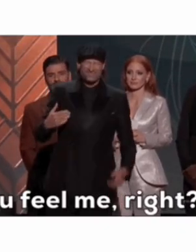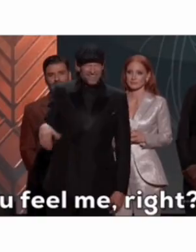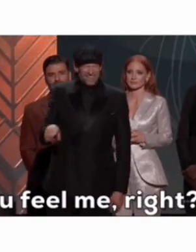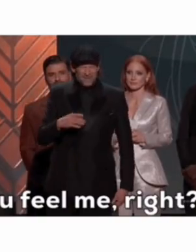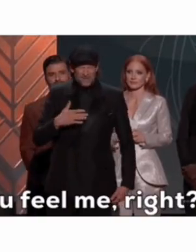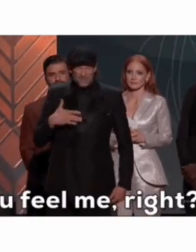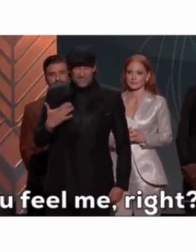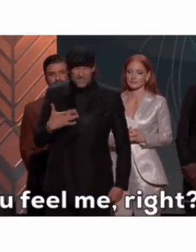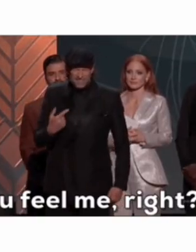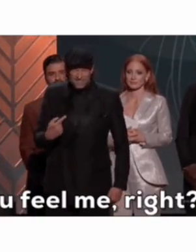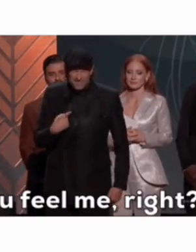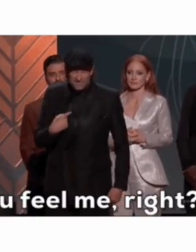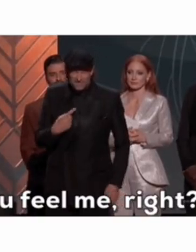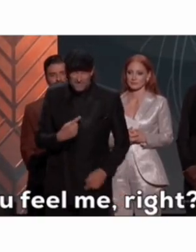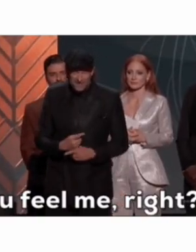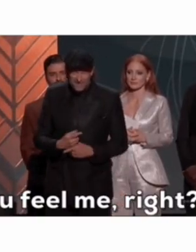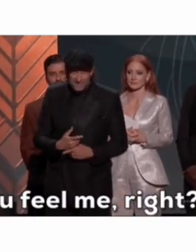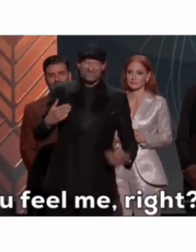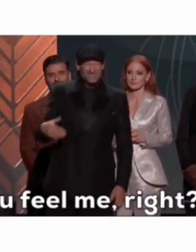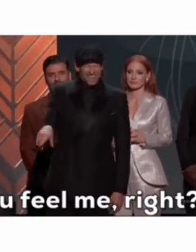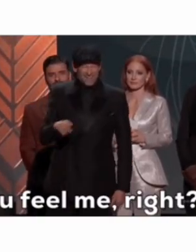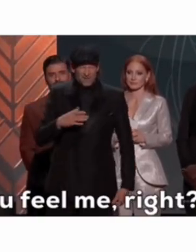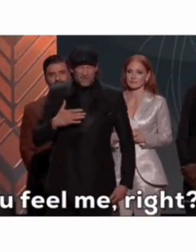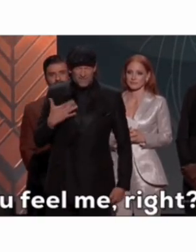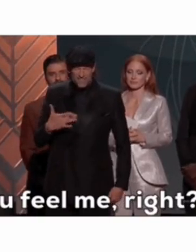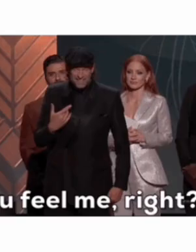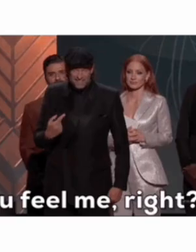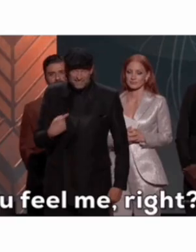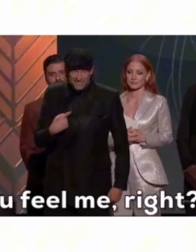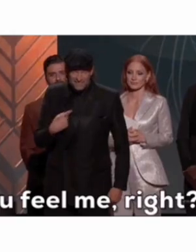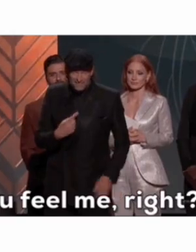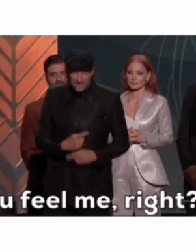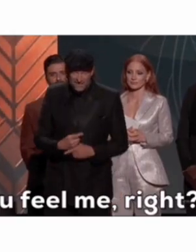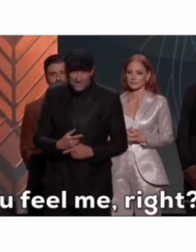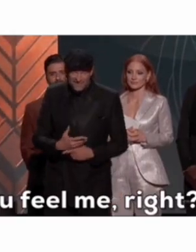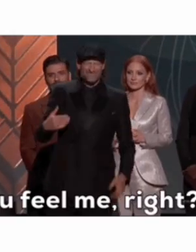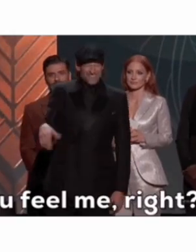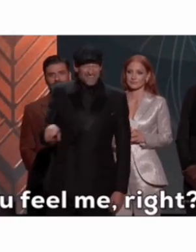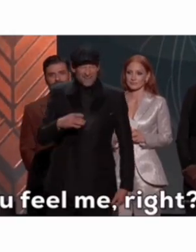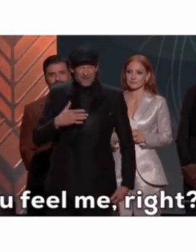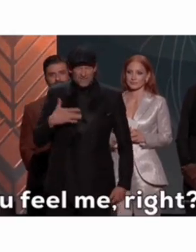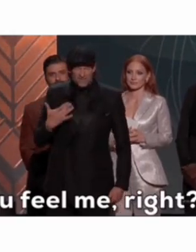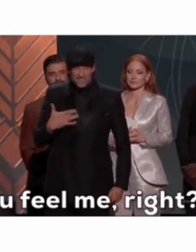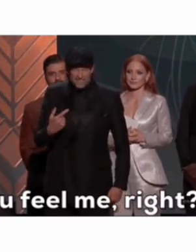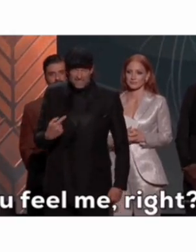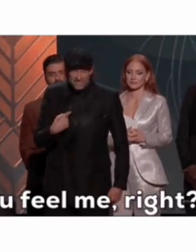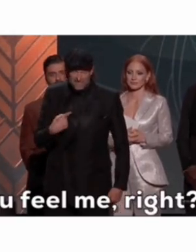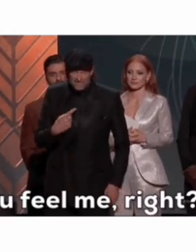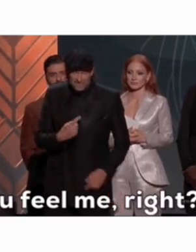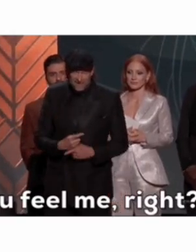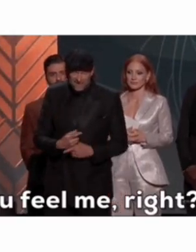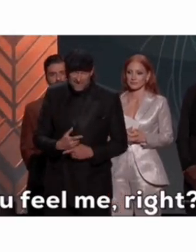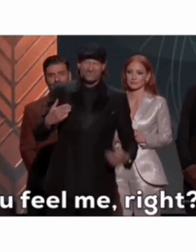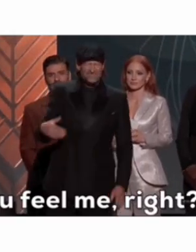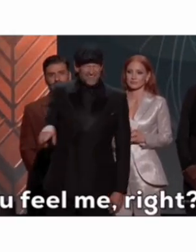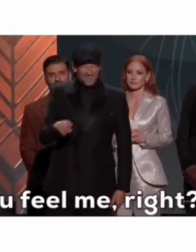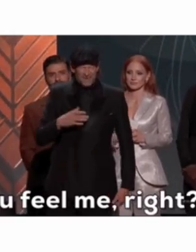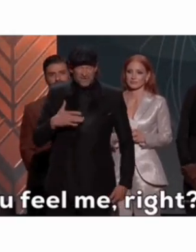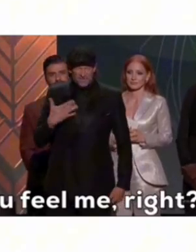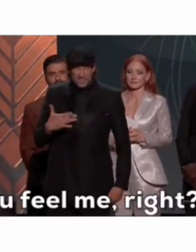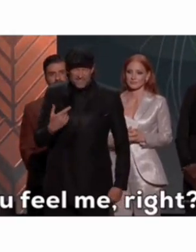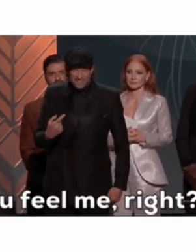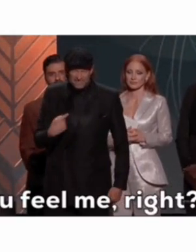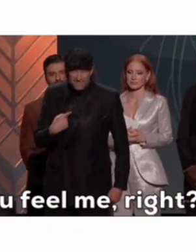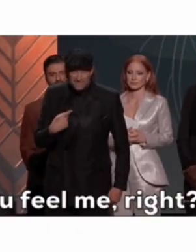personnes sourdes, parce que si vous construisez un outil et vous ne connaissez pas la langue des signes, comment vous pouvez savoir que l'outil est fiable? Que c'est